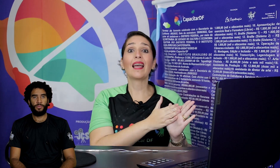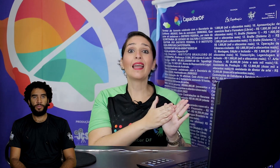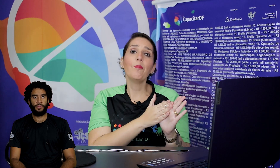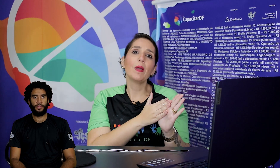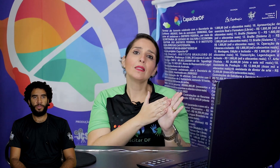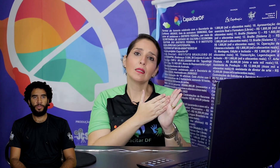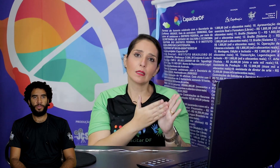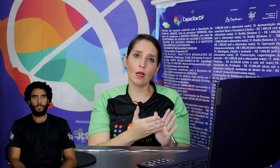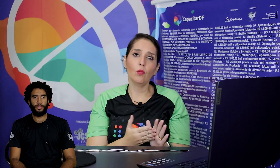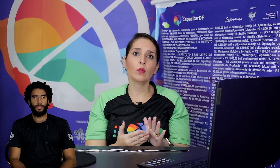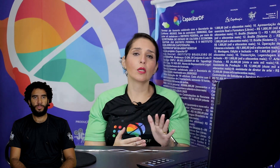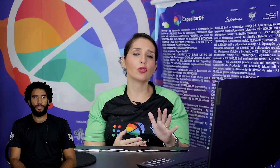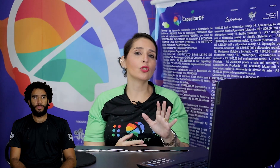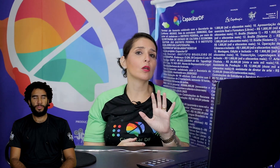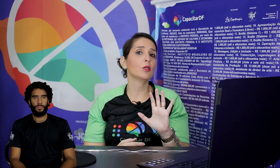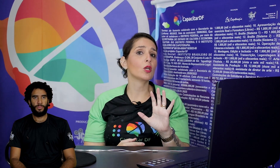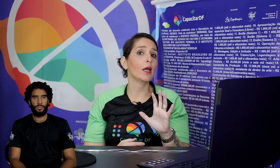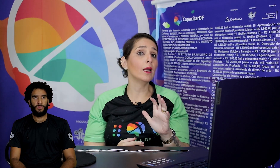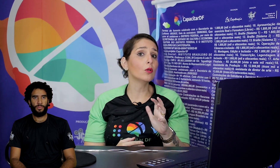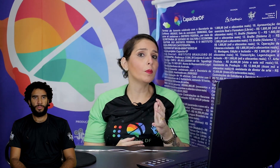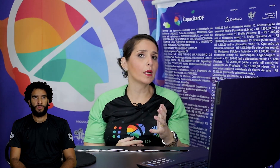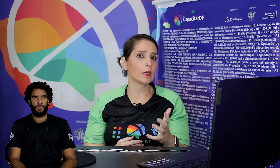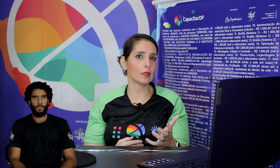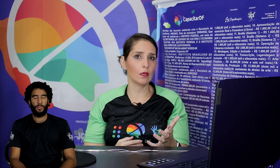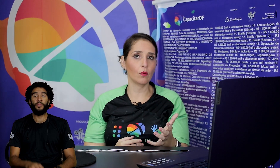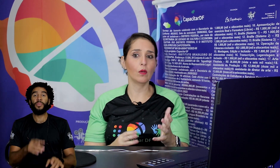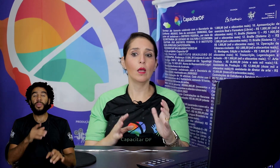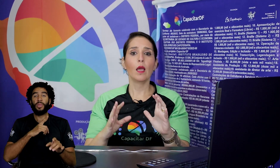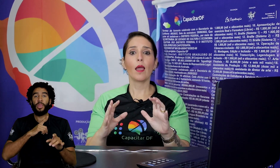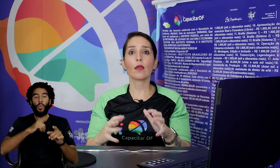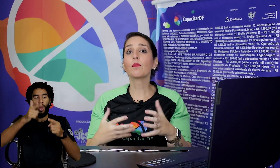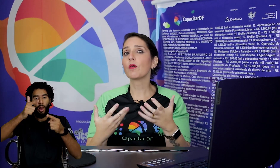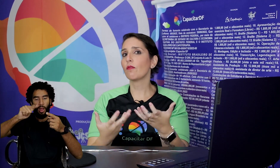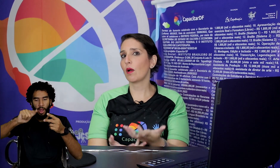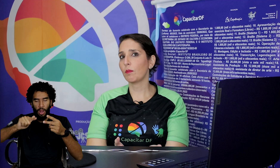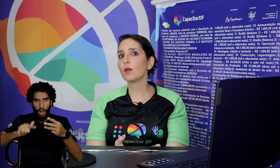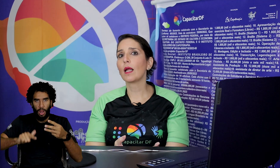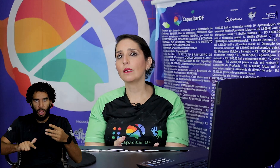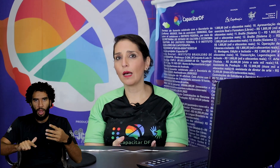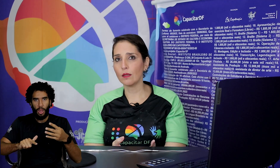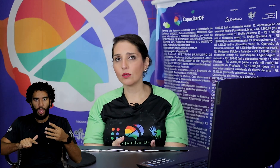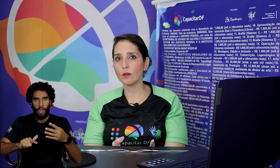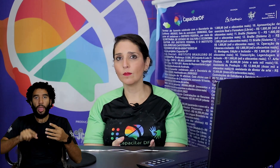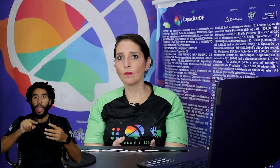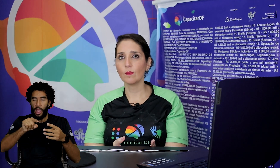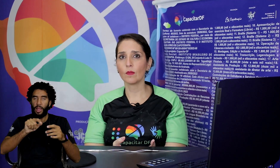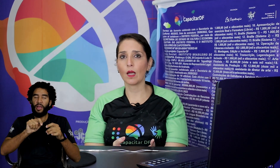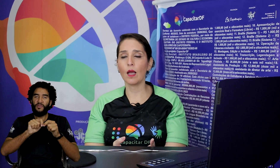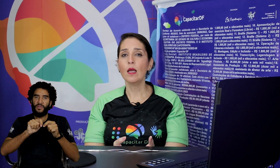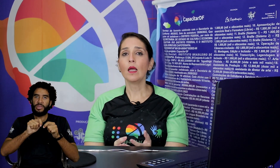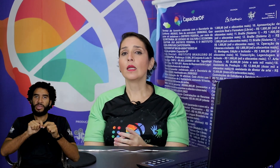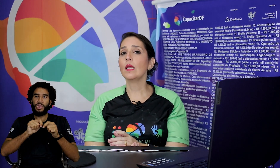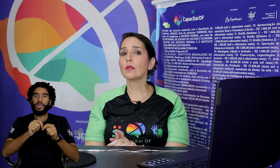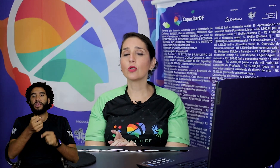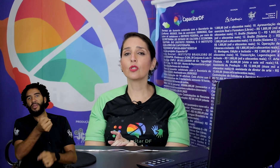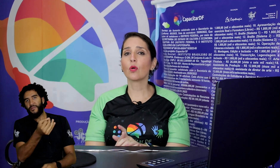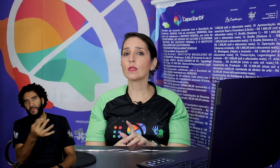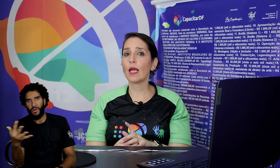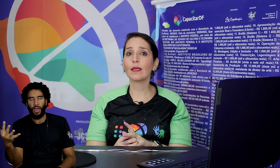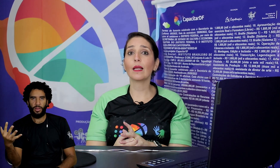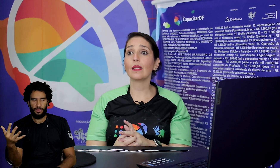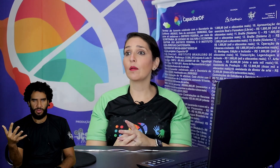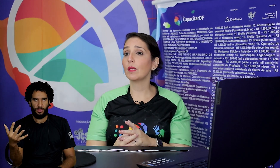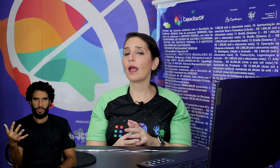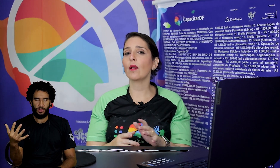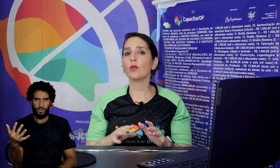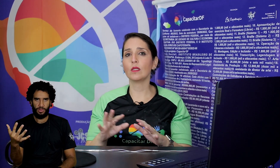Essa repetição, que a gente chama de reduplicação, é que provoca a pluralidade, tá? E isso a gente